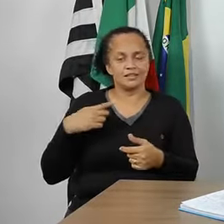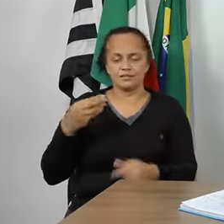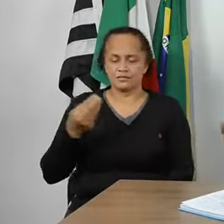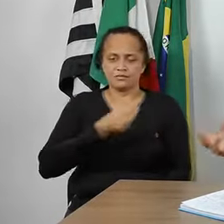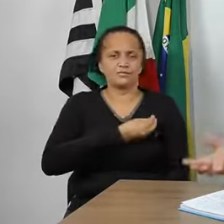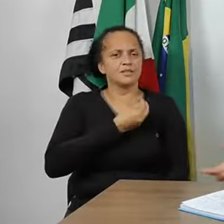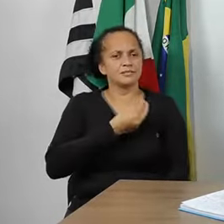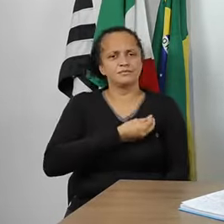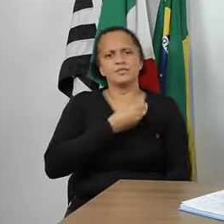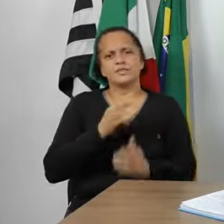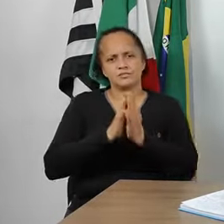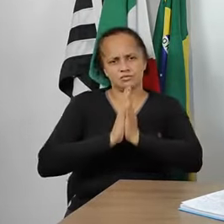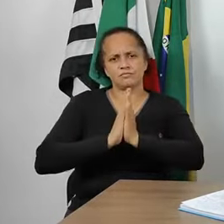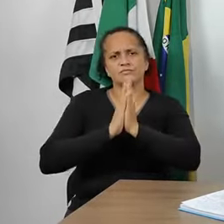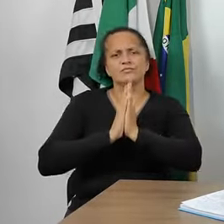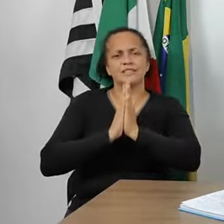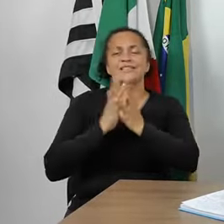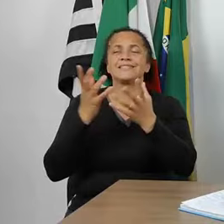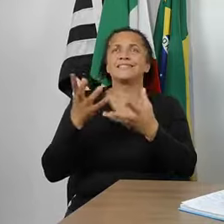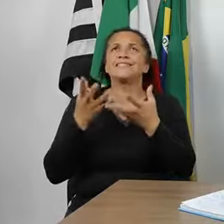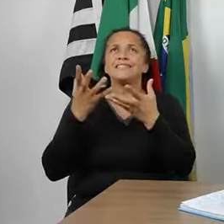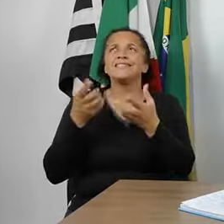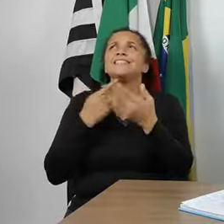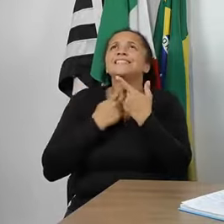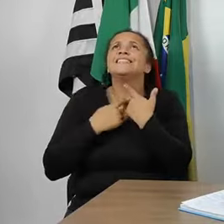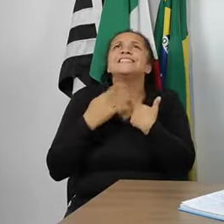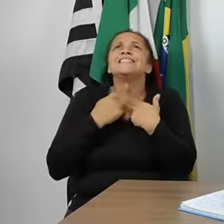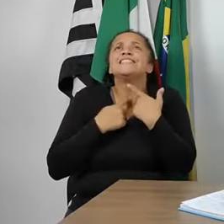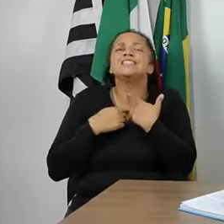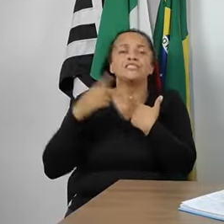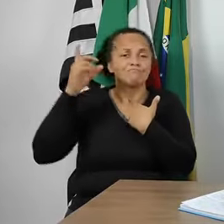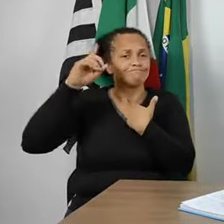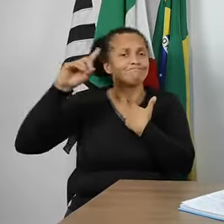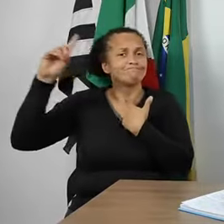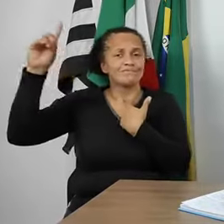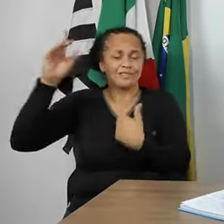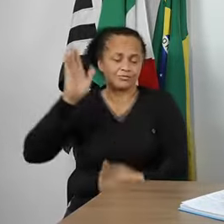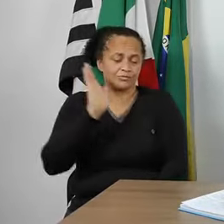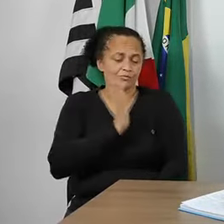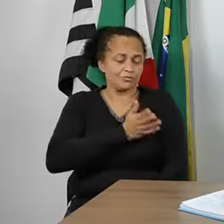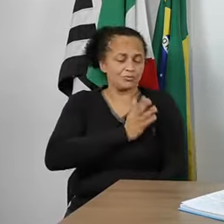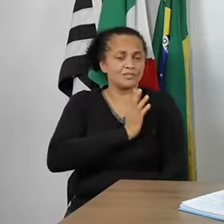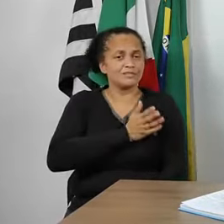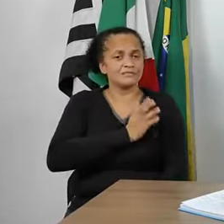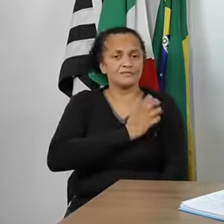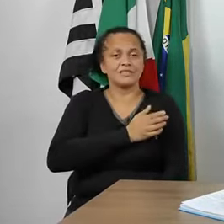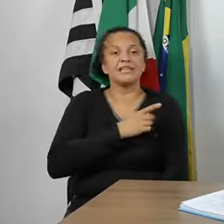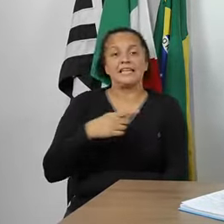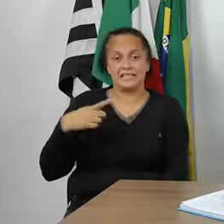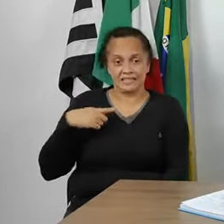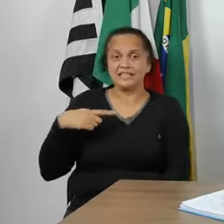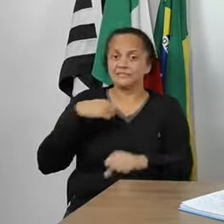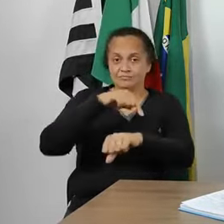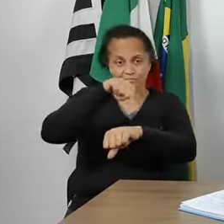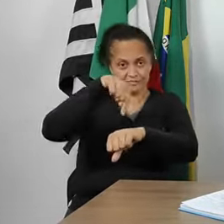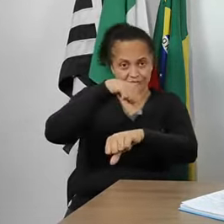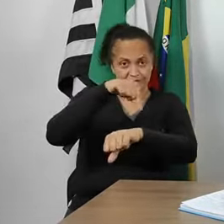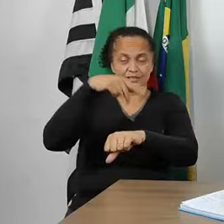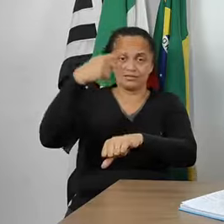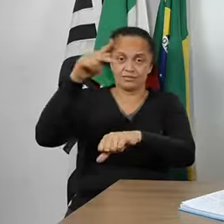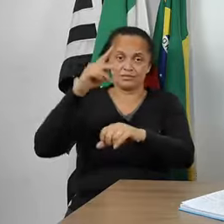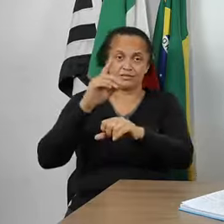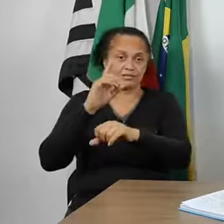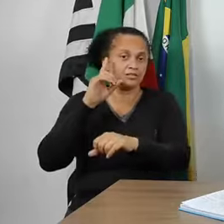a buscar o Senhor de todo o coração, a estabelecer um tempo no seu dia para orar, seja